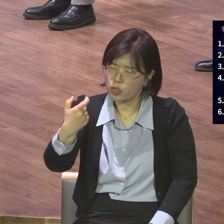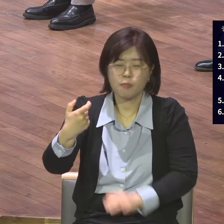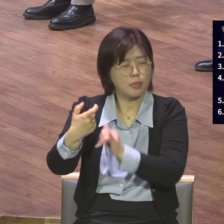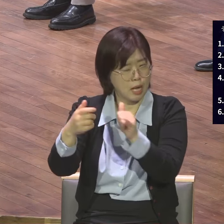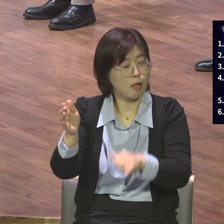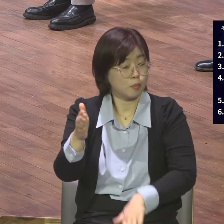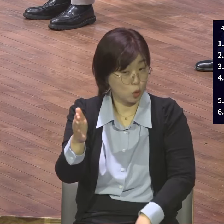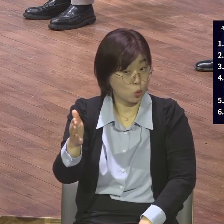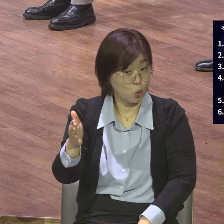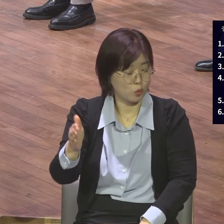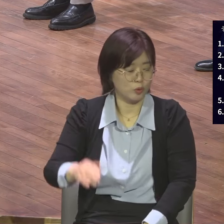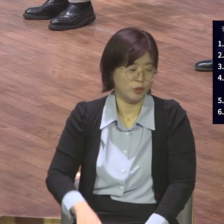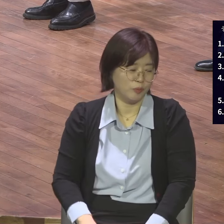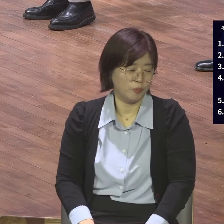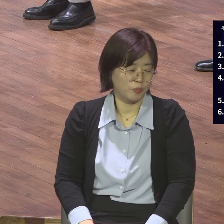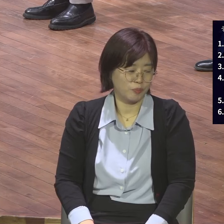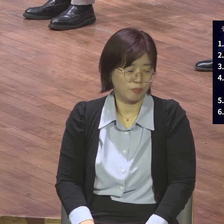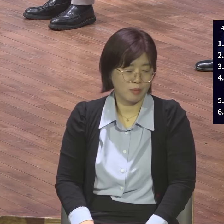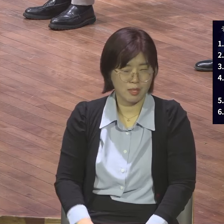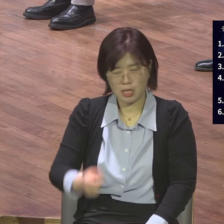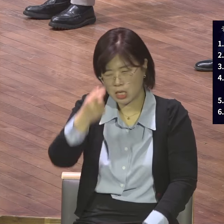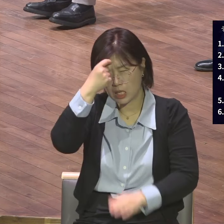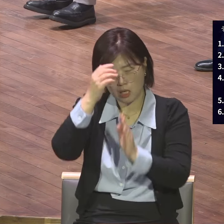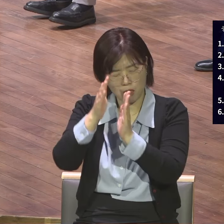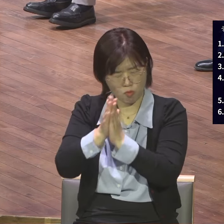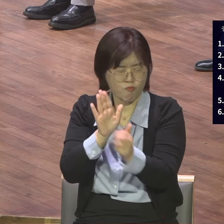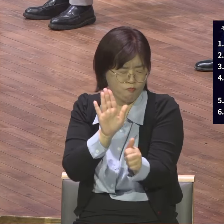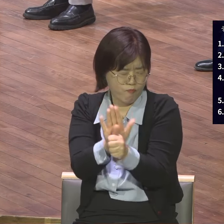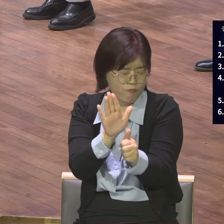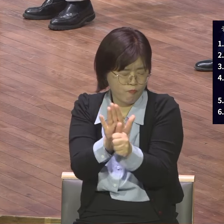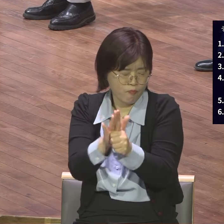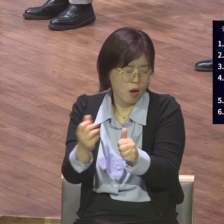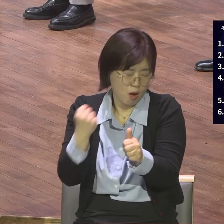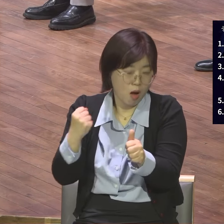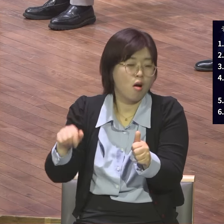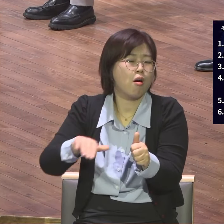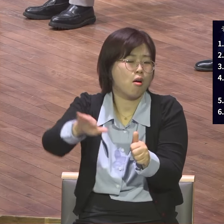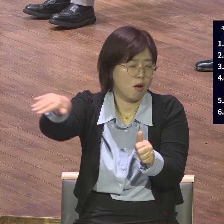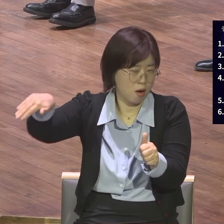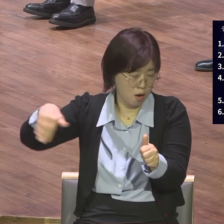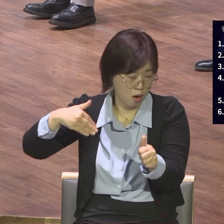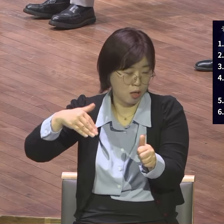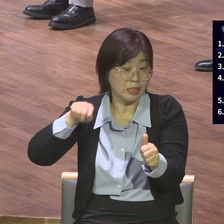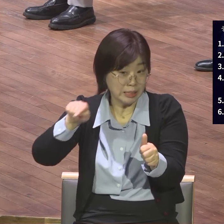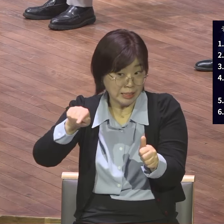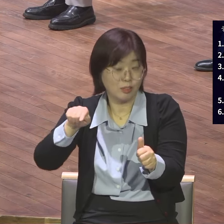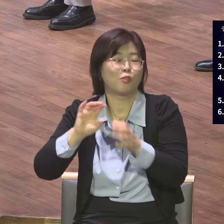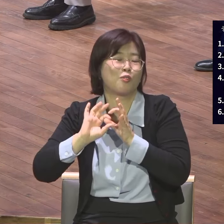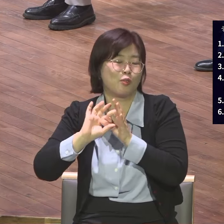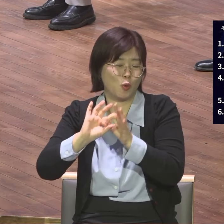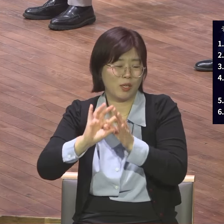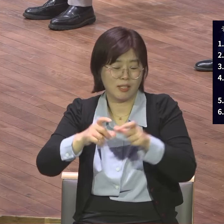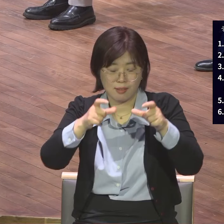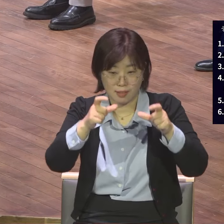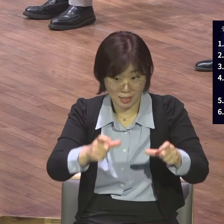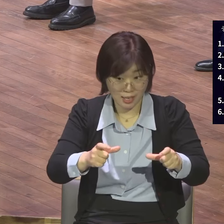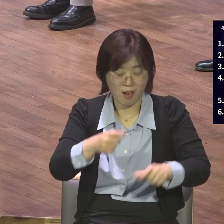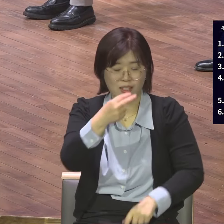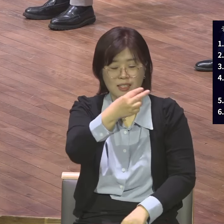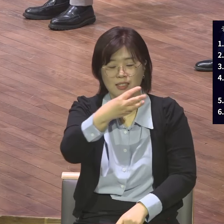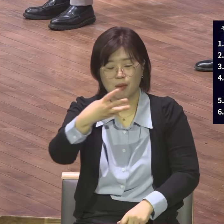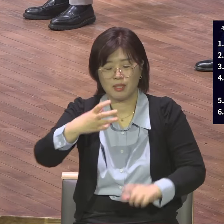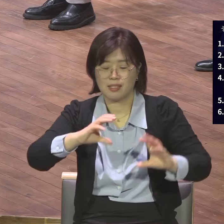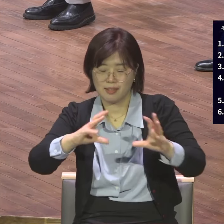어머니 권사님들의 기도 파워는 엄청나죠. 우리 권사님의 기도로 교회가 살아나게 하시고 지역이 살아나고 이 삼신나라